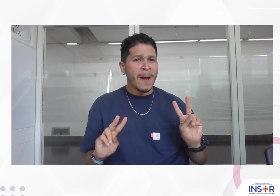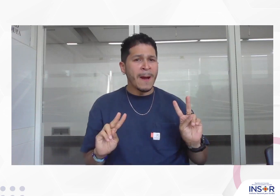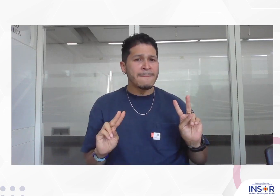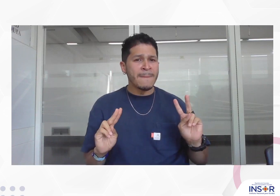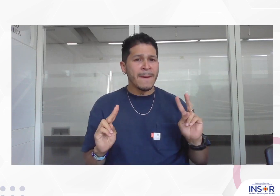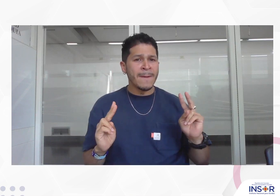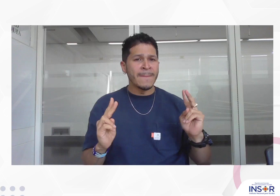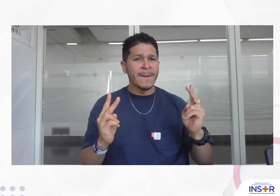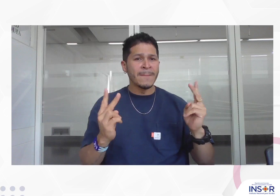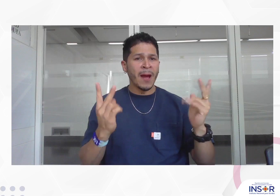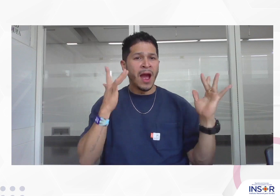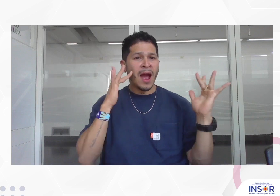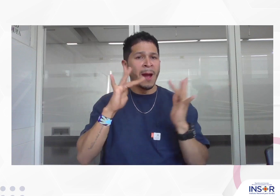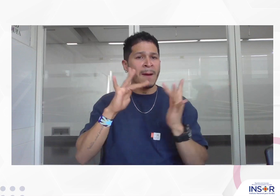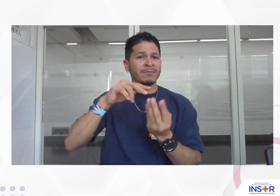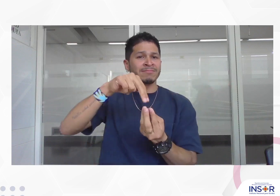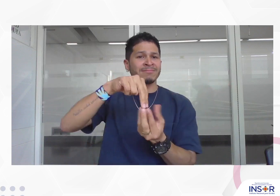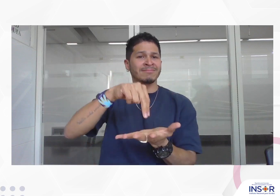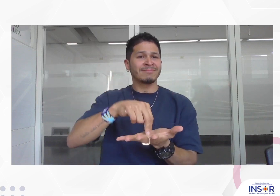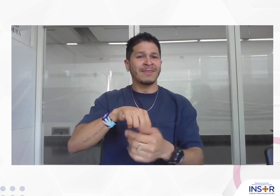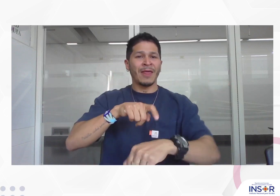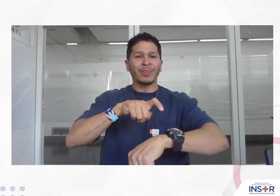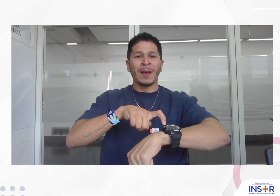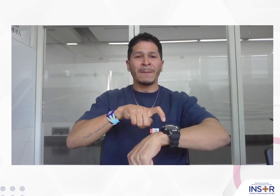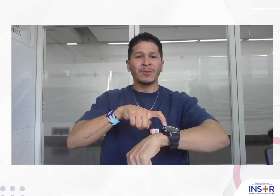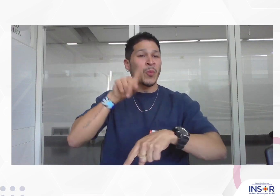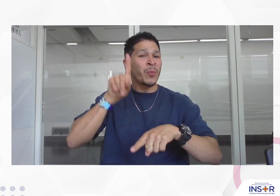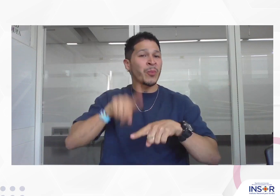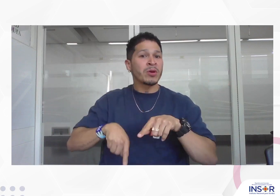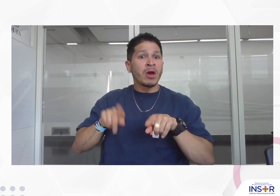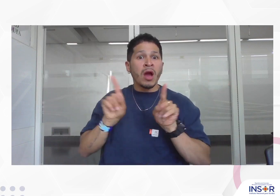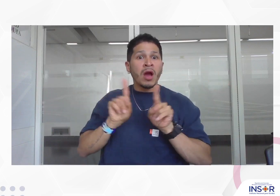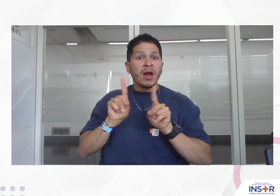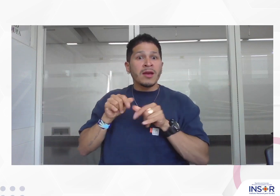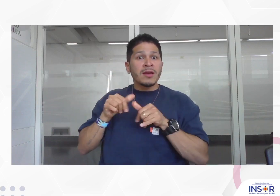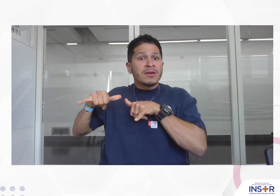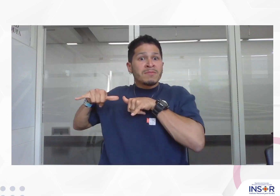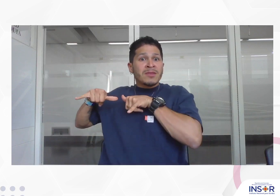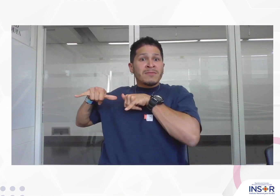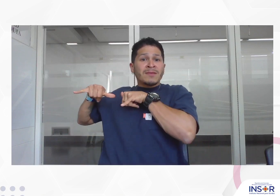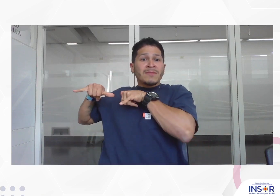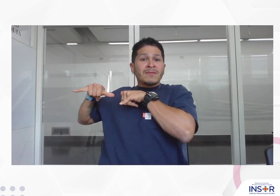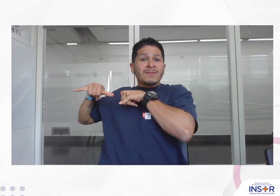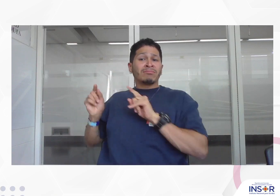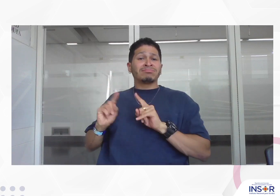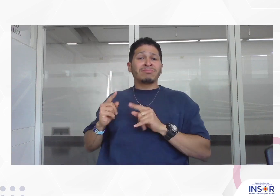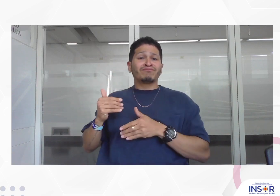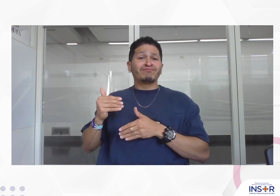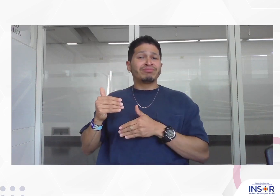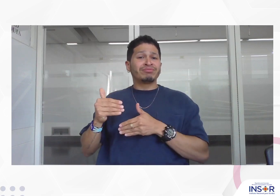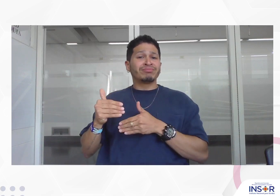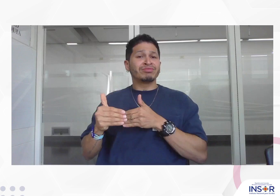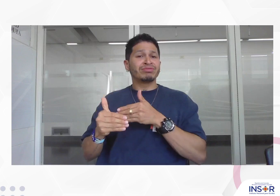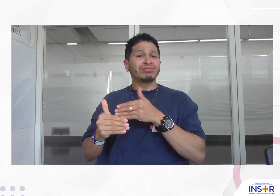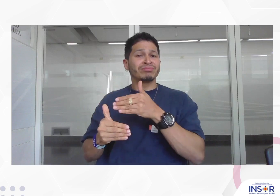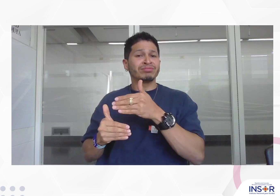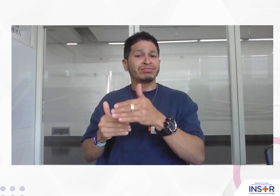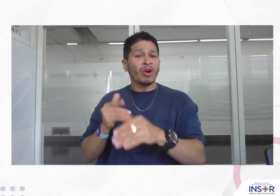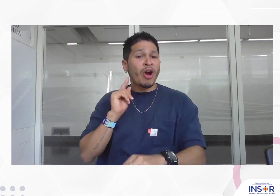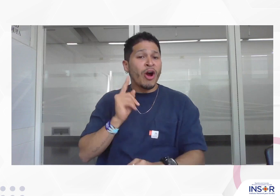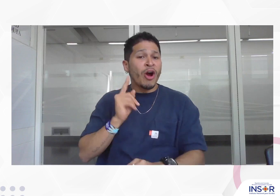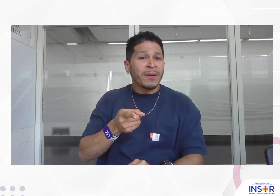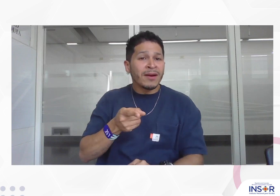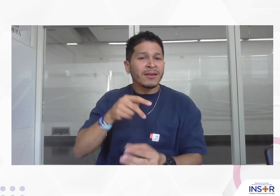desde cada una de estas comunidades a nivel mundial que nos permite reconocer que los tiempos